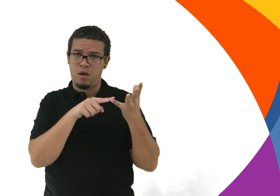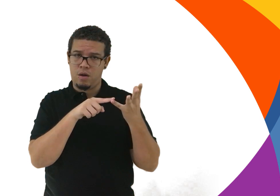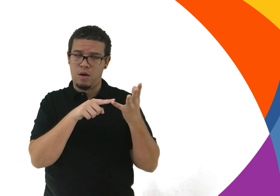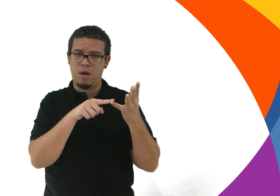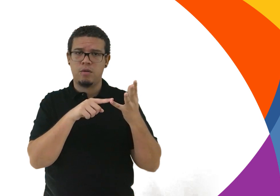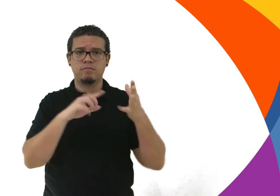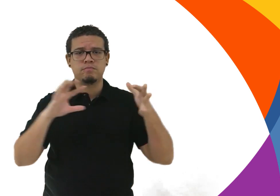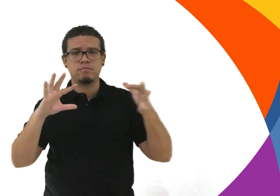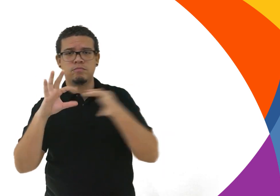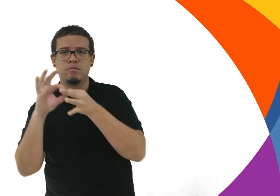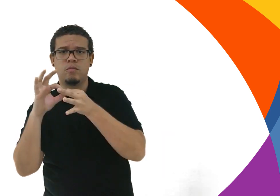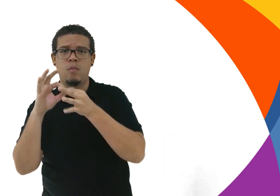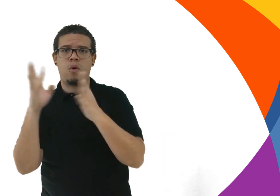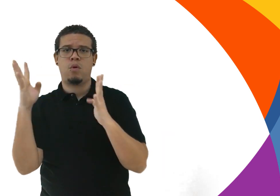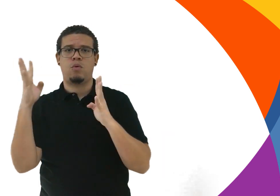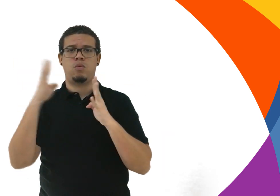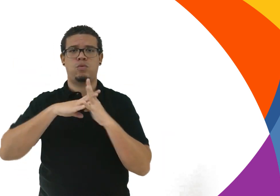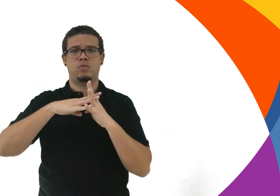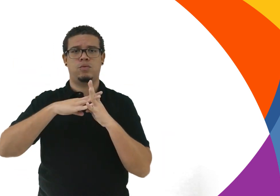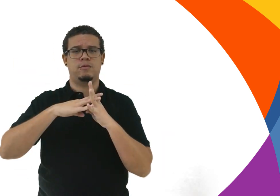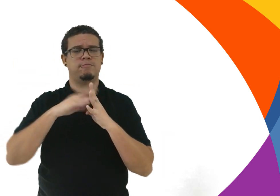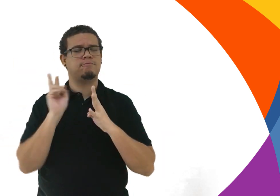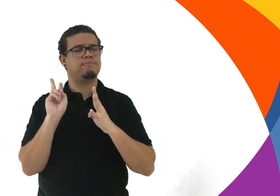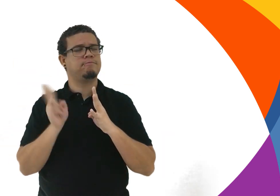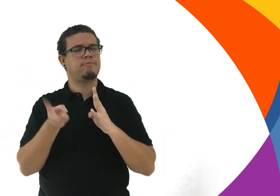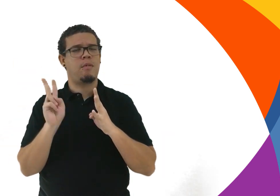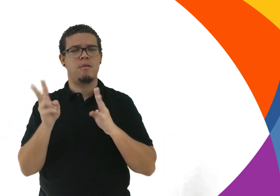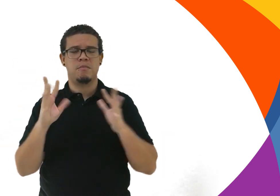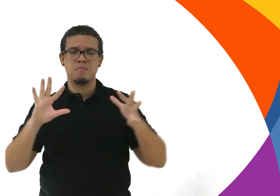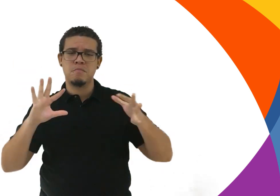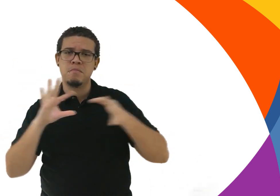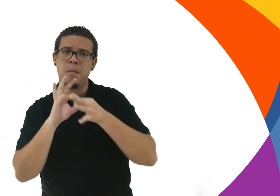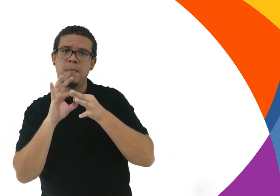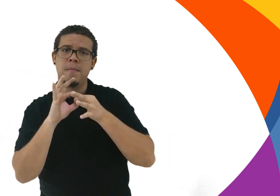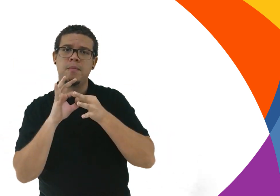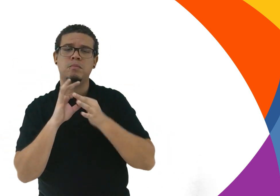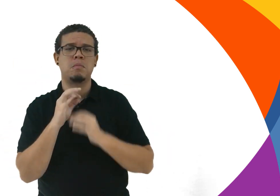e consoantes, correto? Sempre. Para a escrita são vogais e